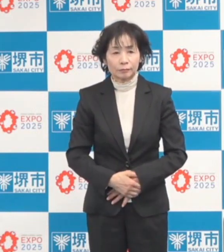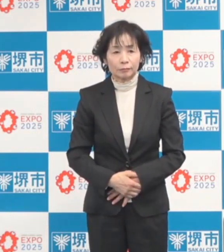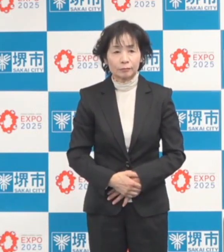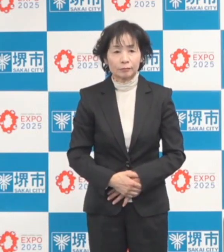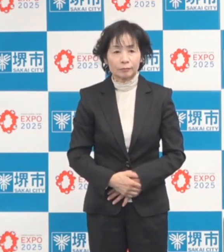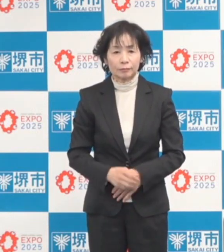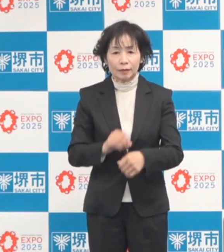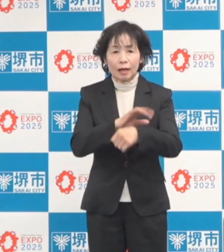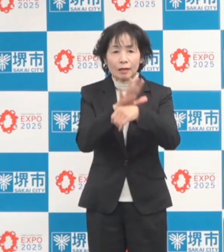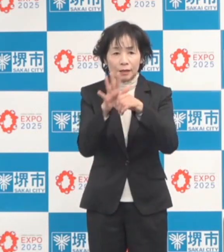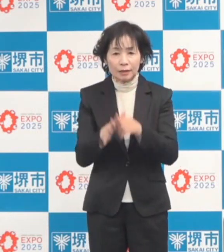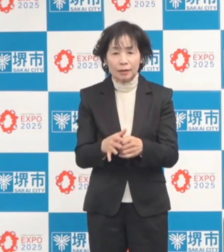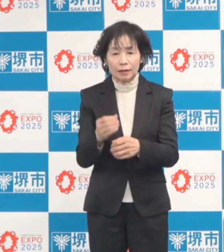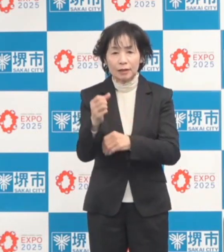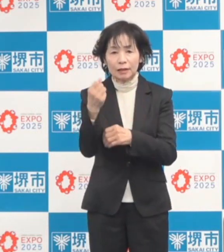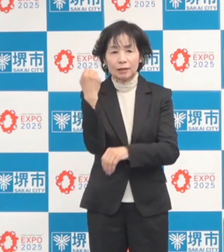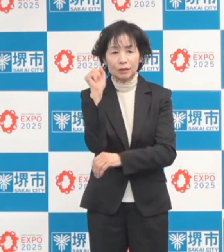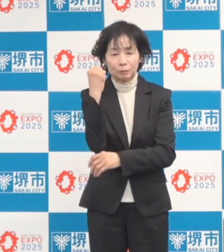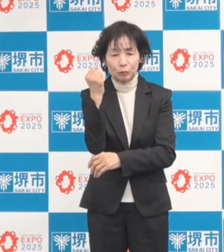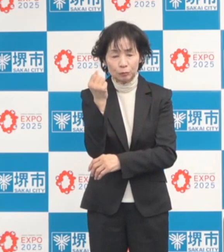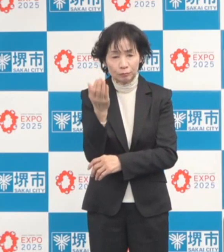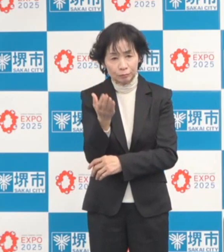はい、朝日新聞さんどうぞ。